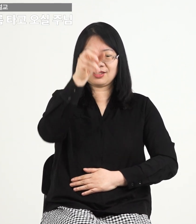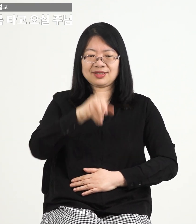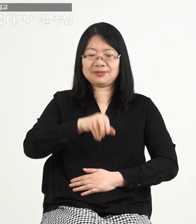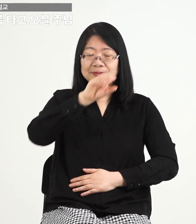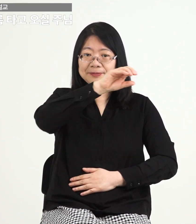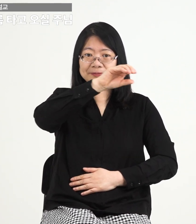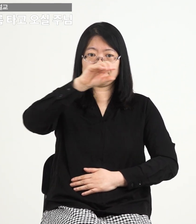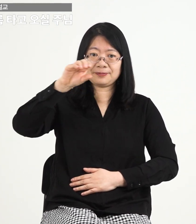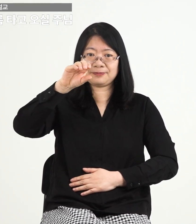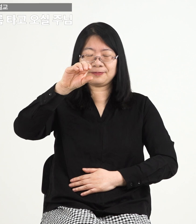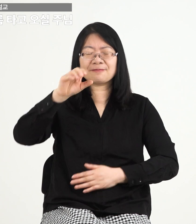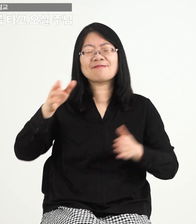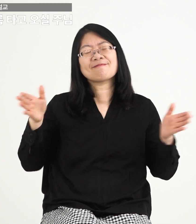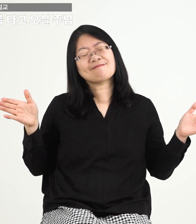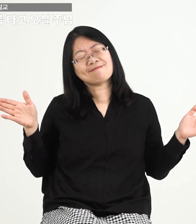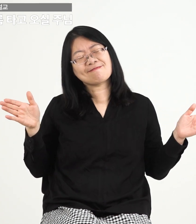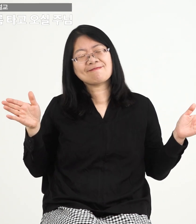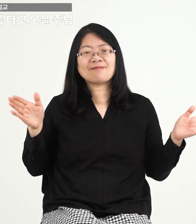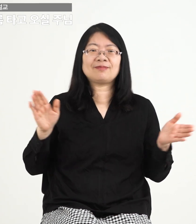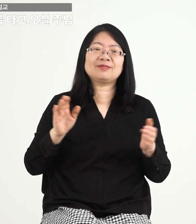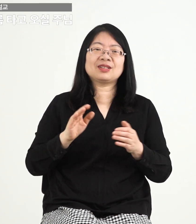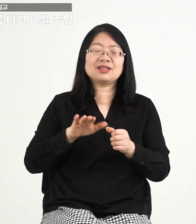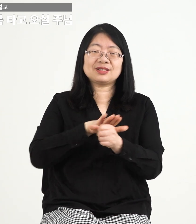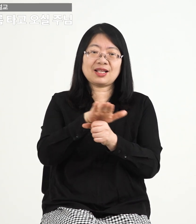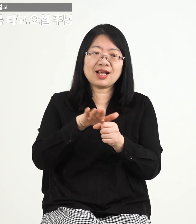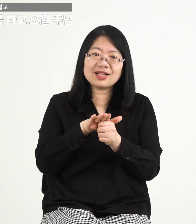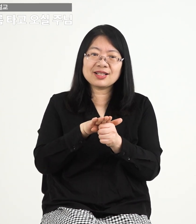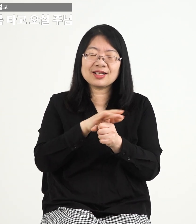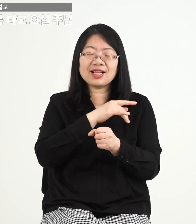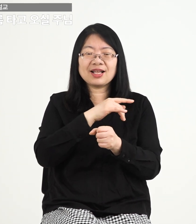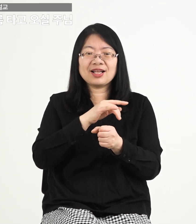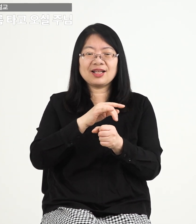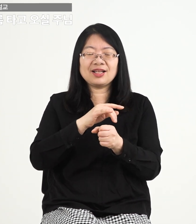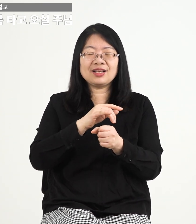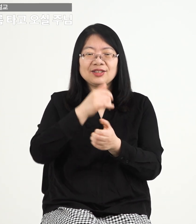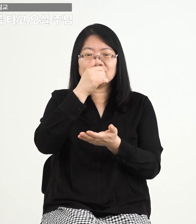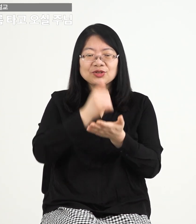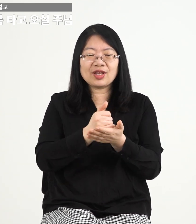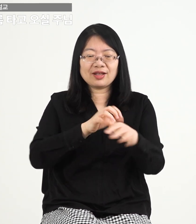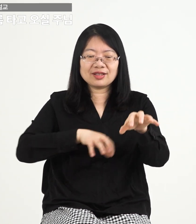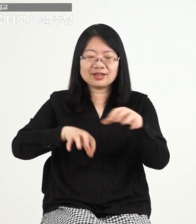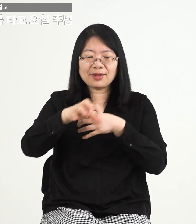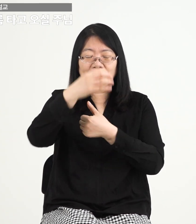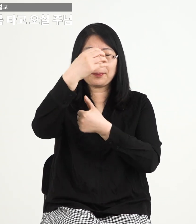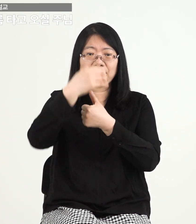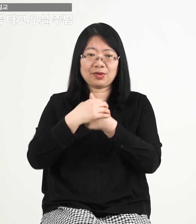십자가에서 꽃피어낸 사랑과 대속으로